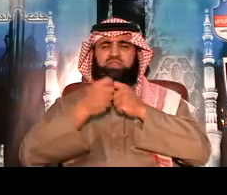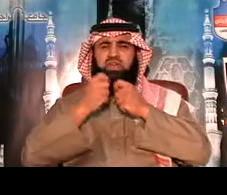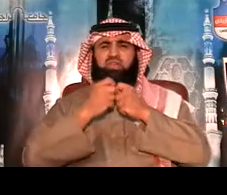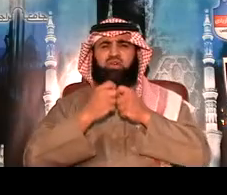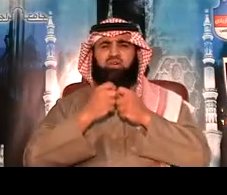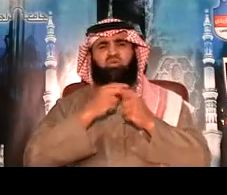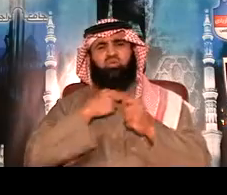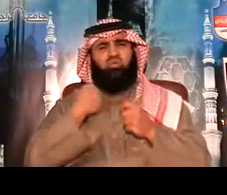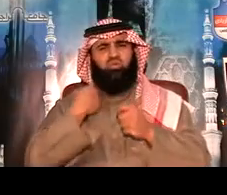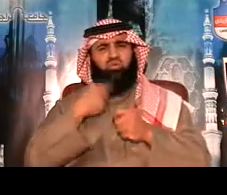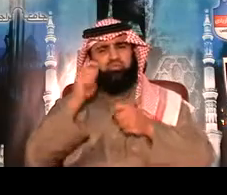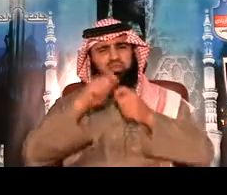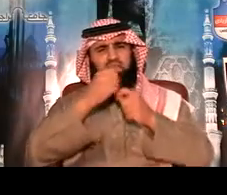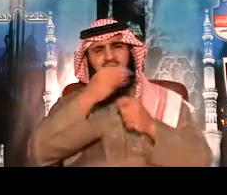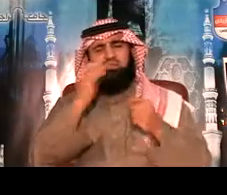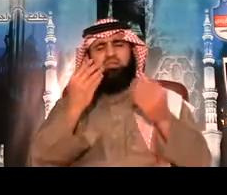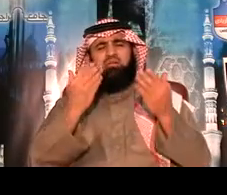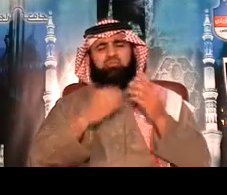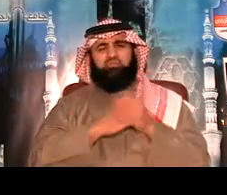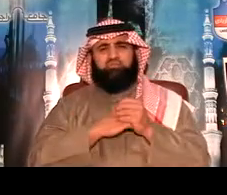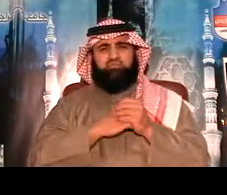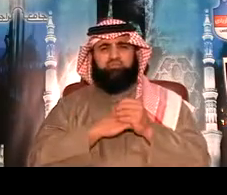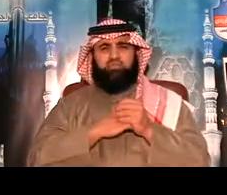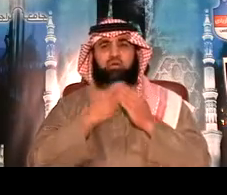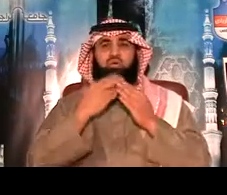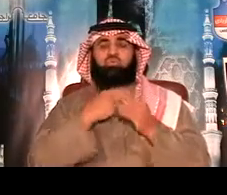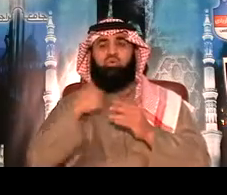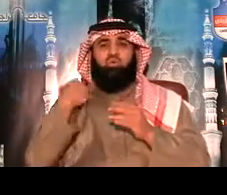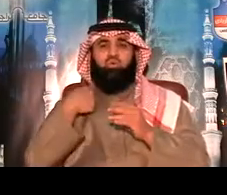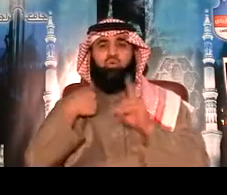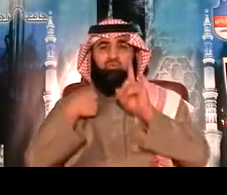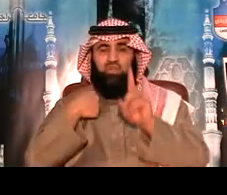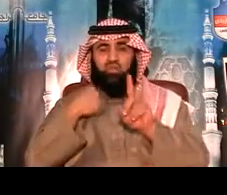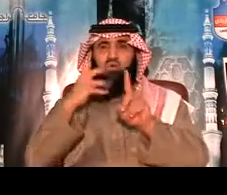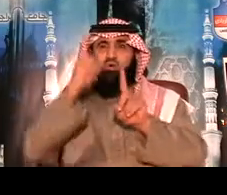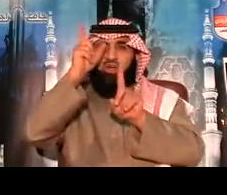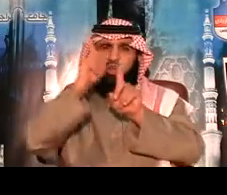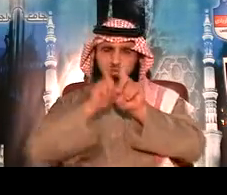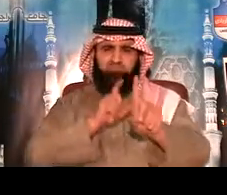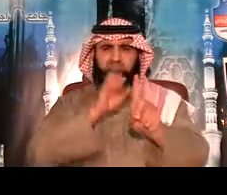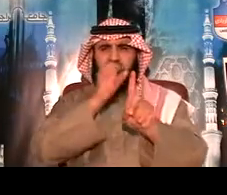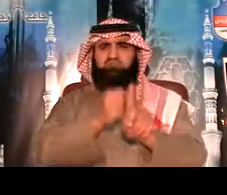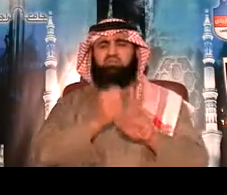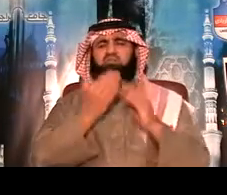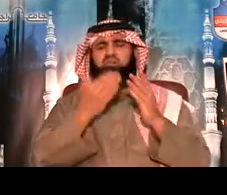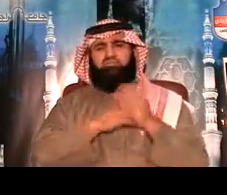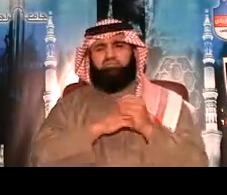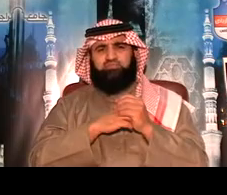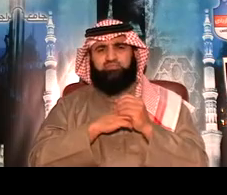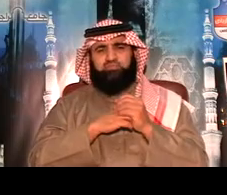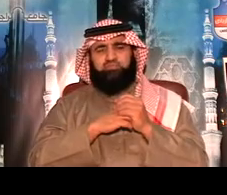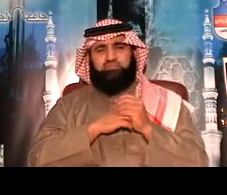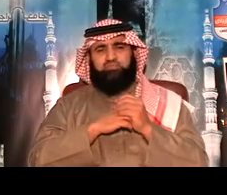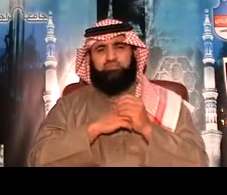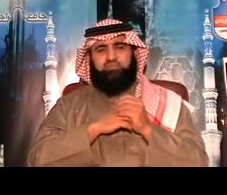وولاة أمورنا واجعل اللهم ولايتنا في من خافك واتقاك واتبع رضاك يا سميع الدعاء. اللهم